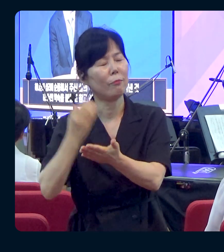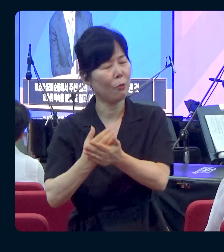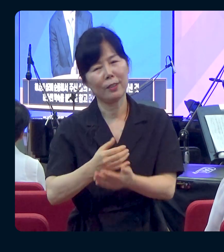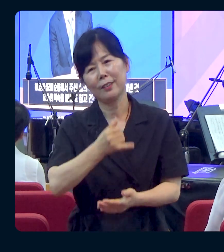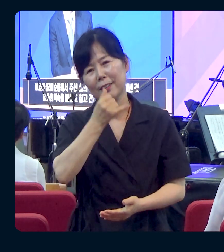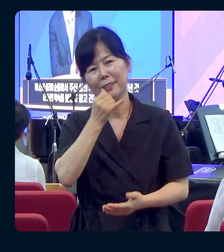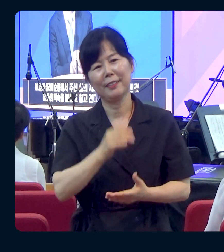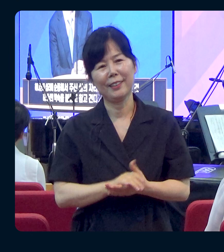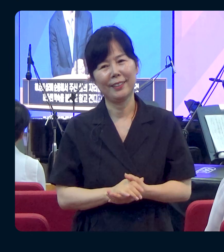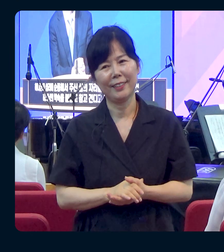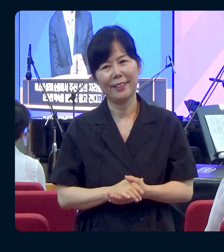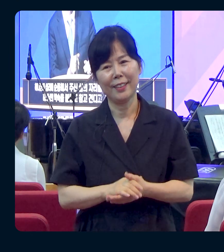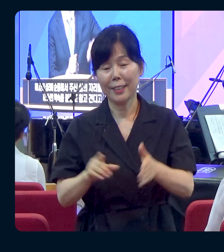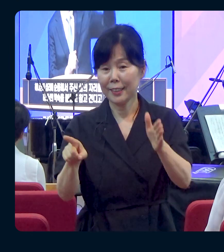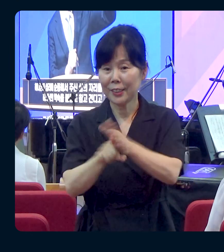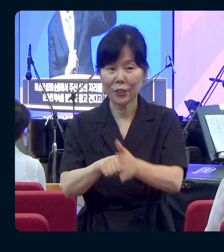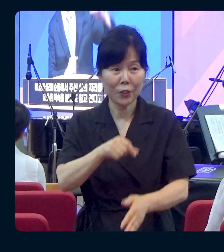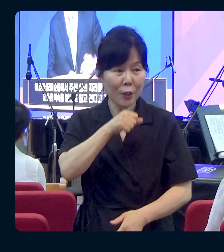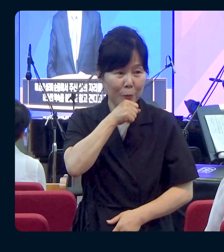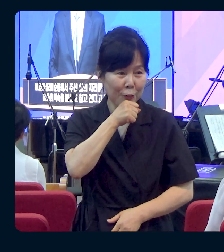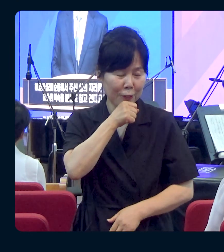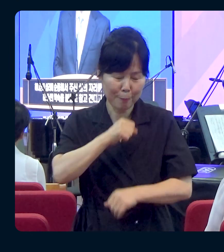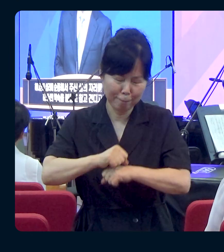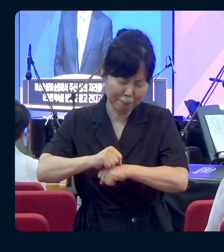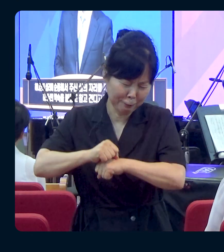때 우리 하나님 감동하시죠.